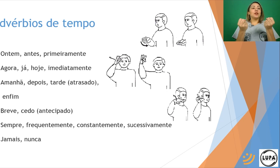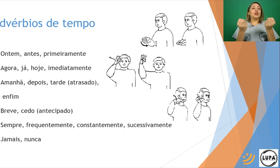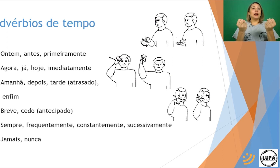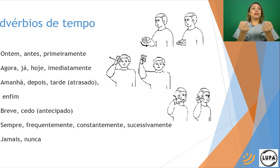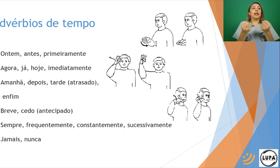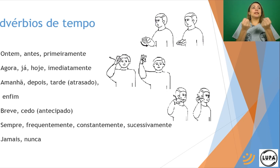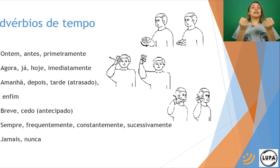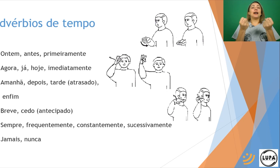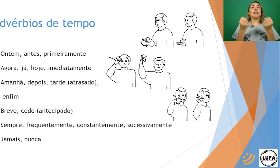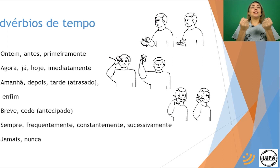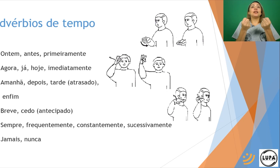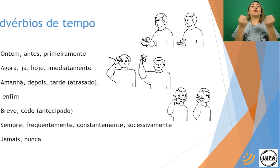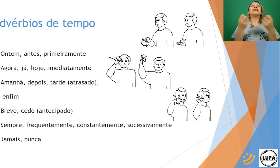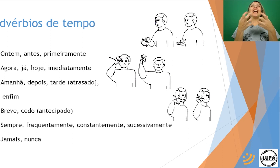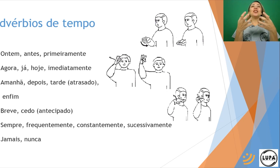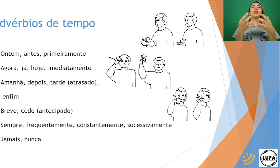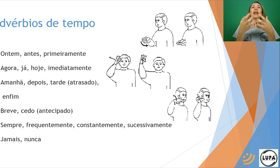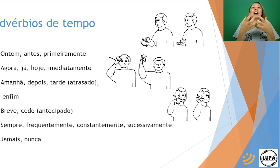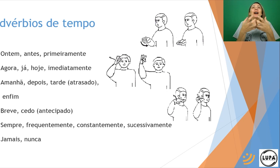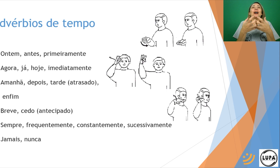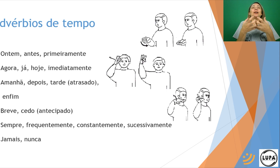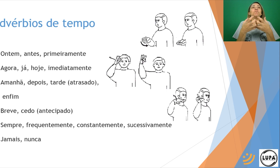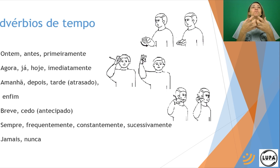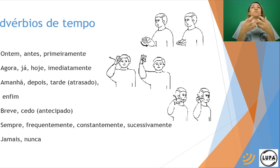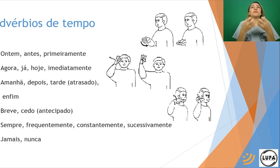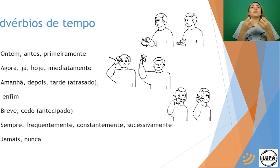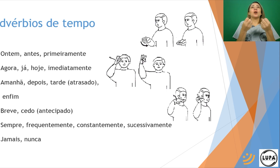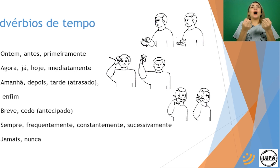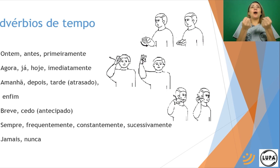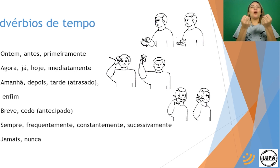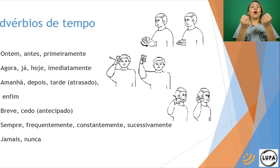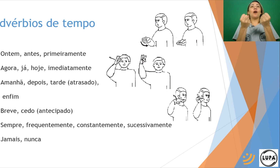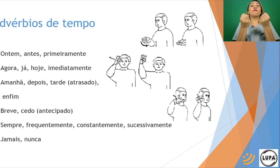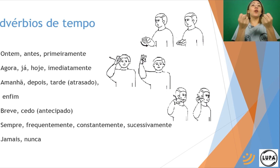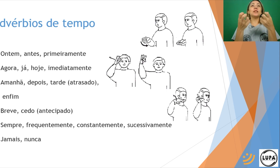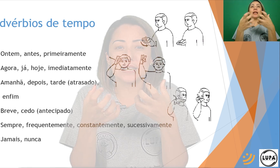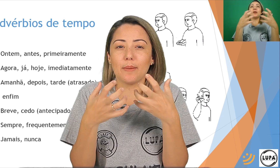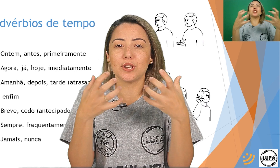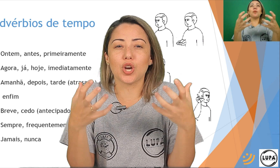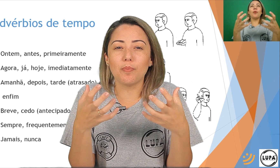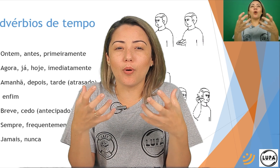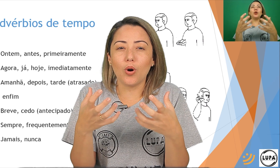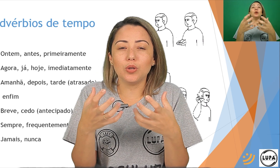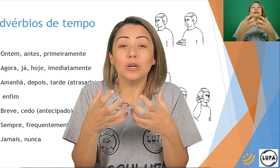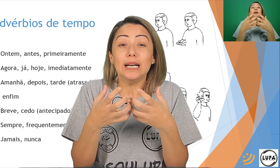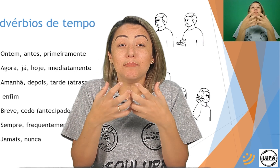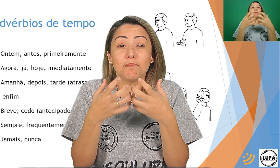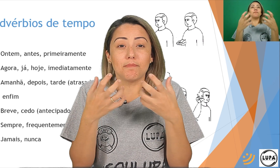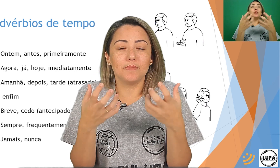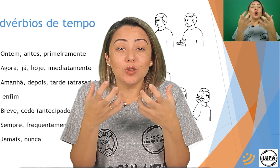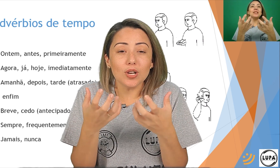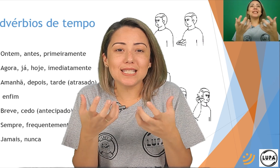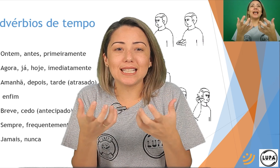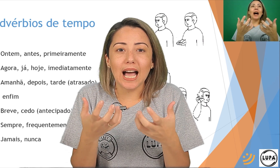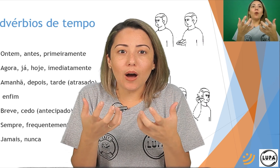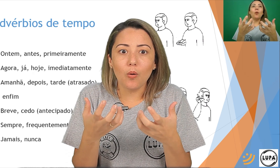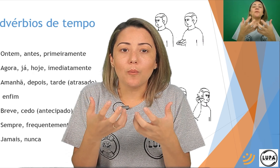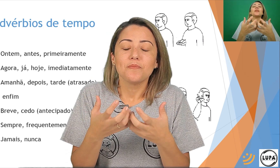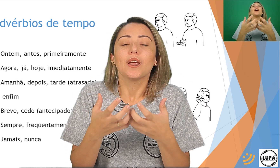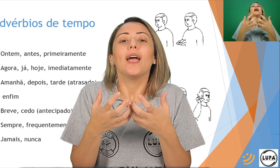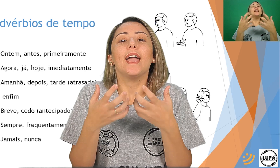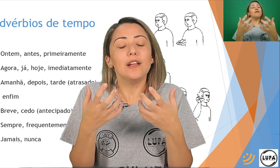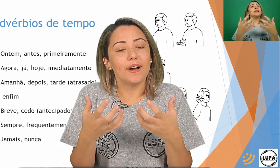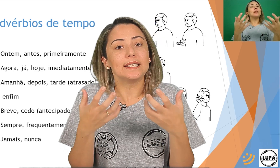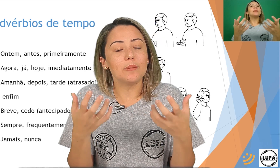de repente a intencionalidade, né, a força de repente que eu ponho no